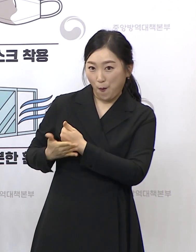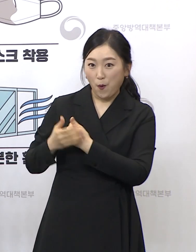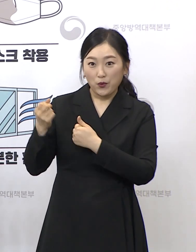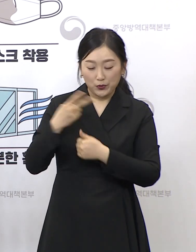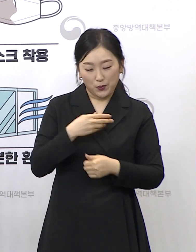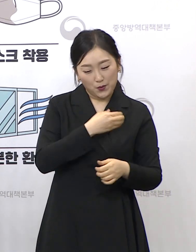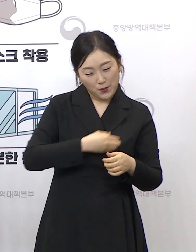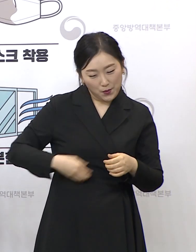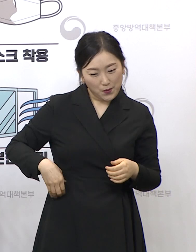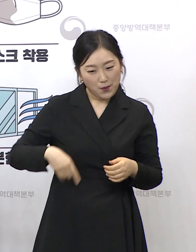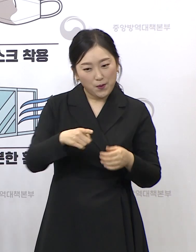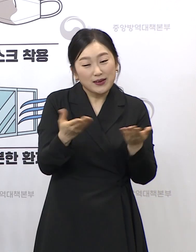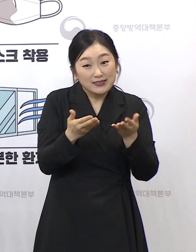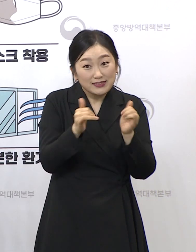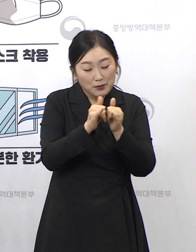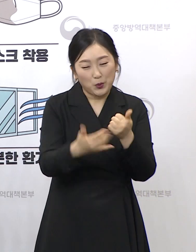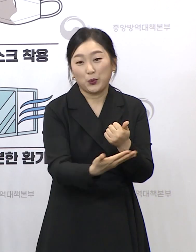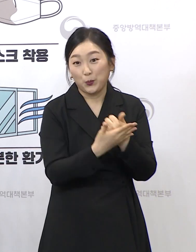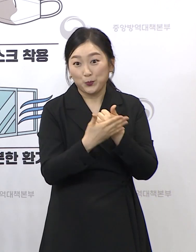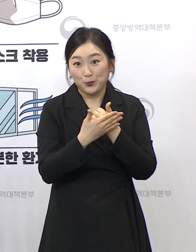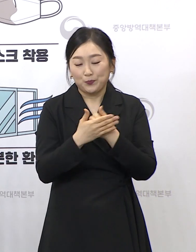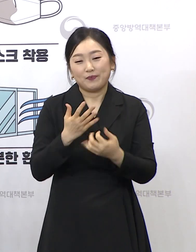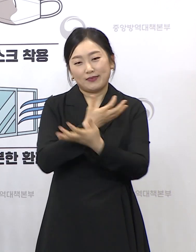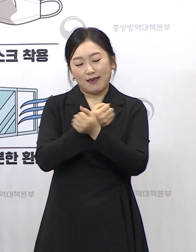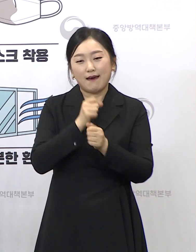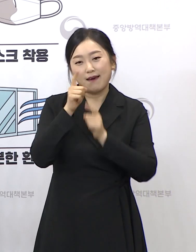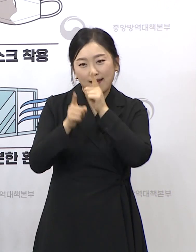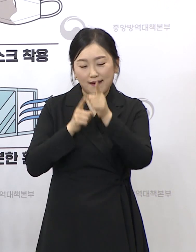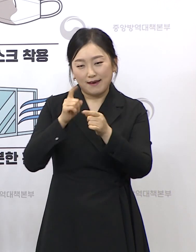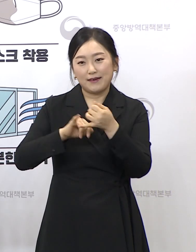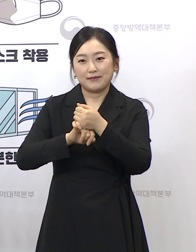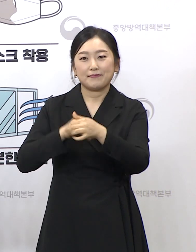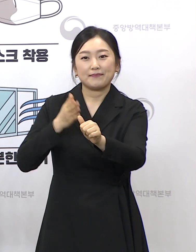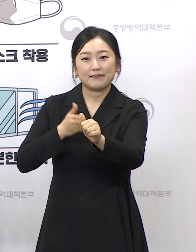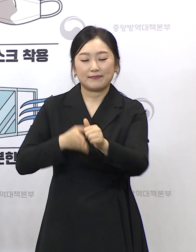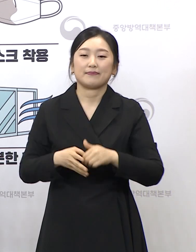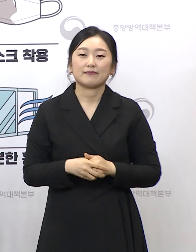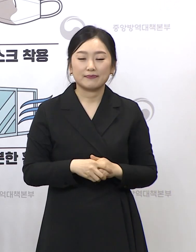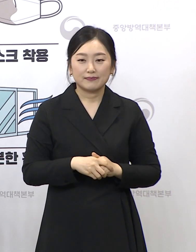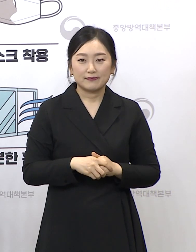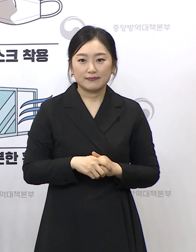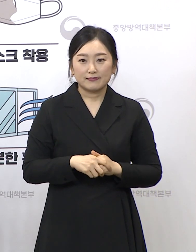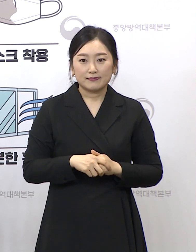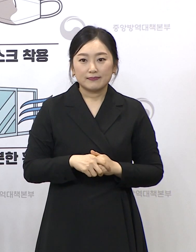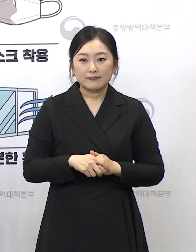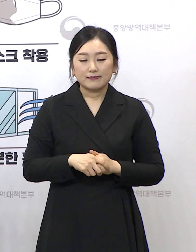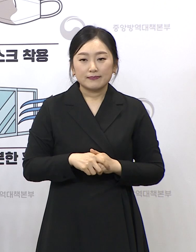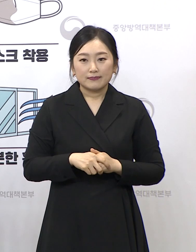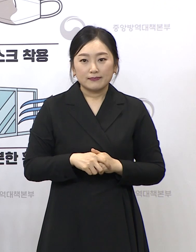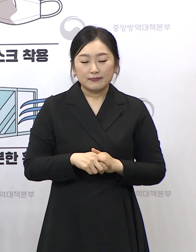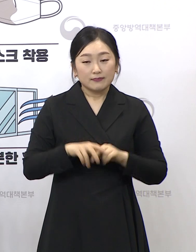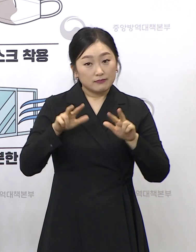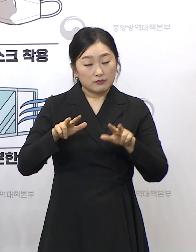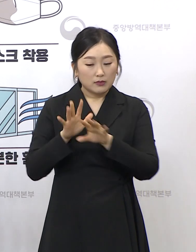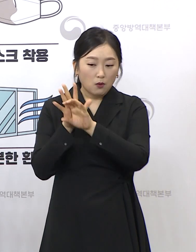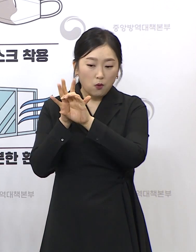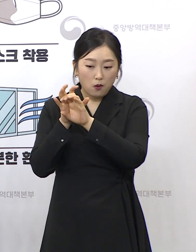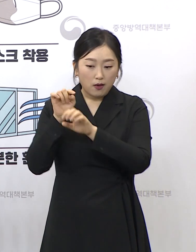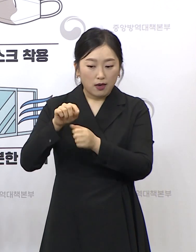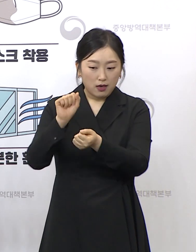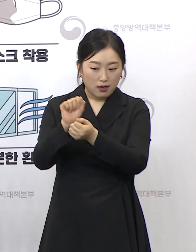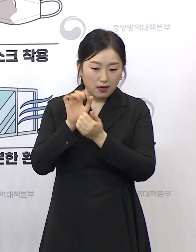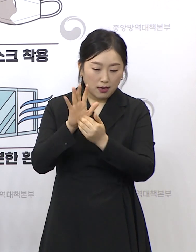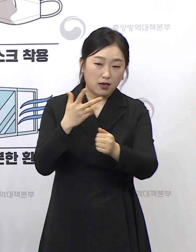읍면동의 주민센터의 도움을 받아서 예약을 진행해 주실 것을 권장드립니다. 지금 코로나19